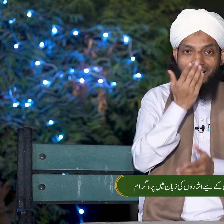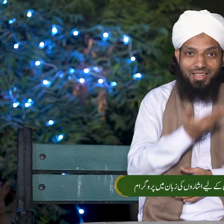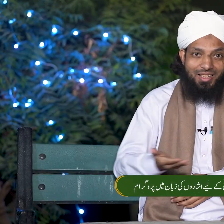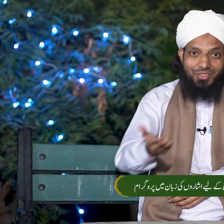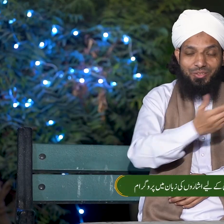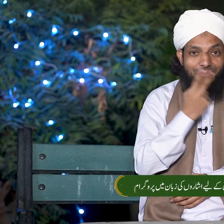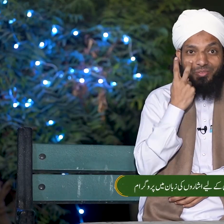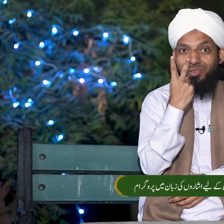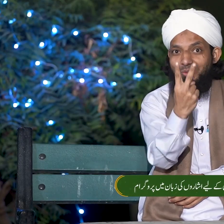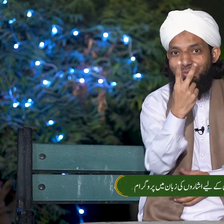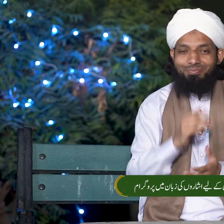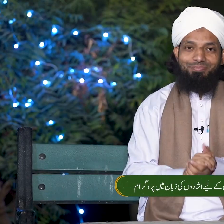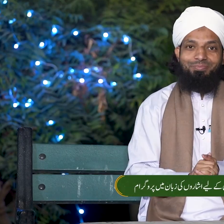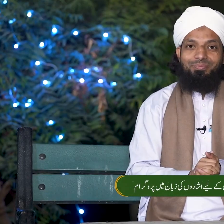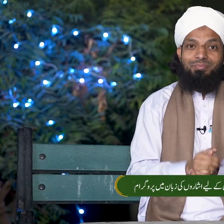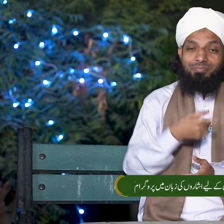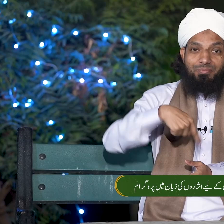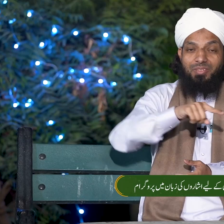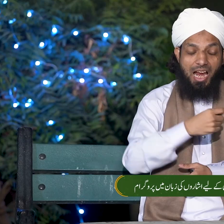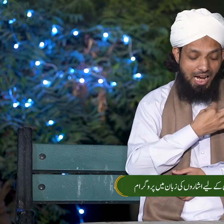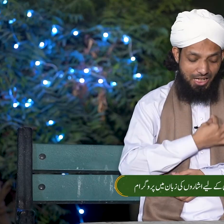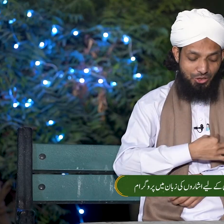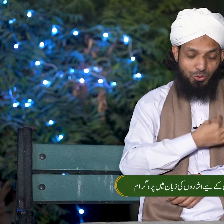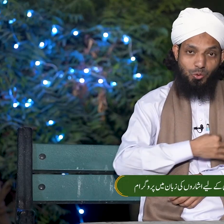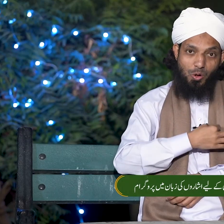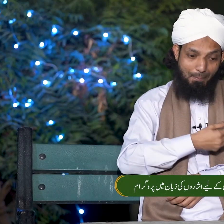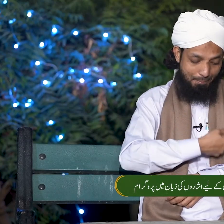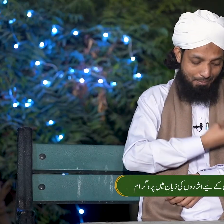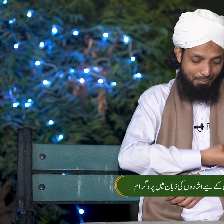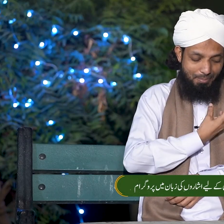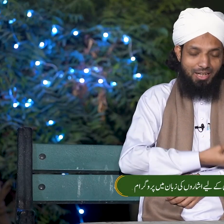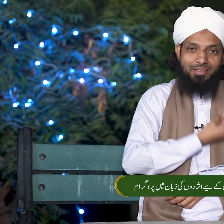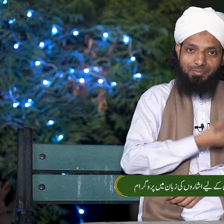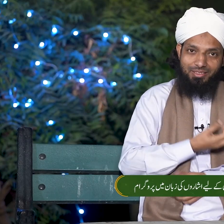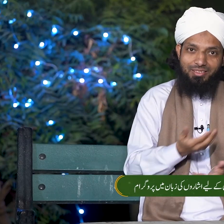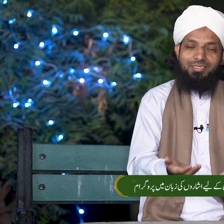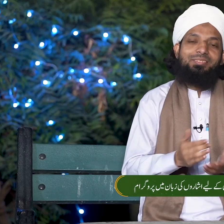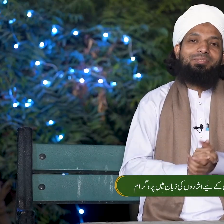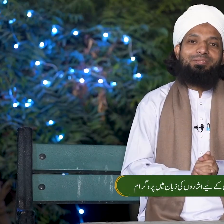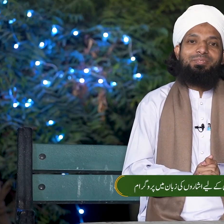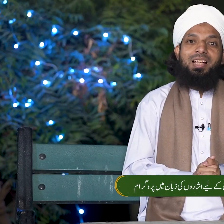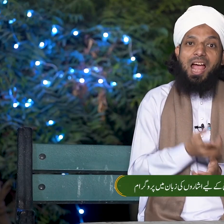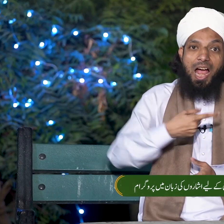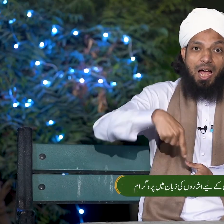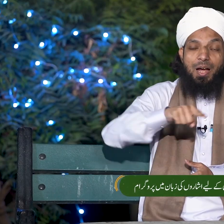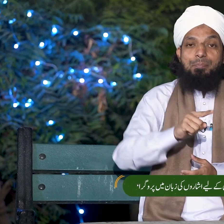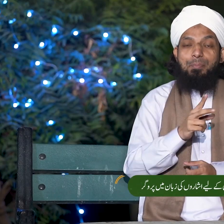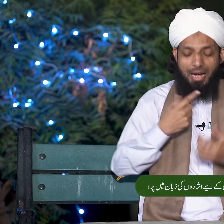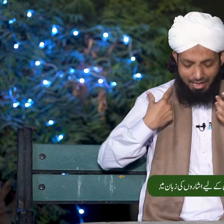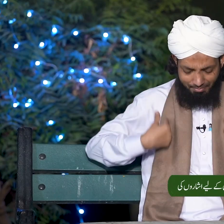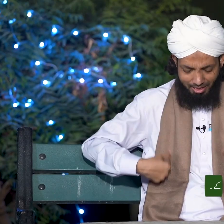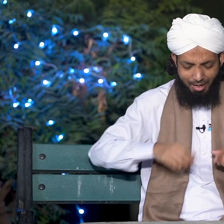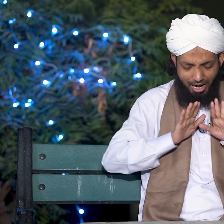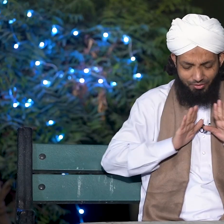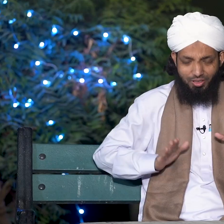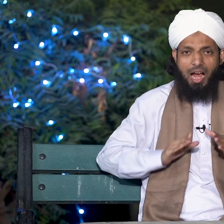فرمائیں، اپنے ذات میں بھی عاجزی کو پیدا کریں، اپنی باتوں میں بھی عاجزی کو پیدا کریں، اپنے لباس،